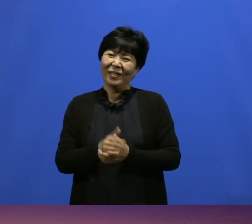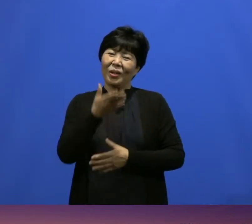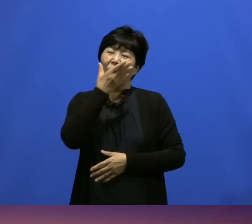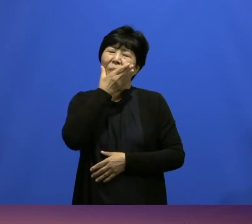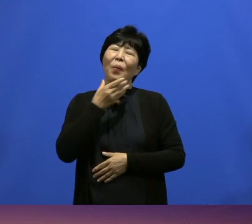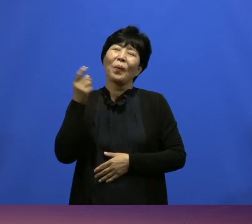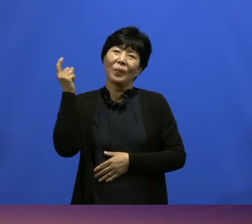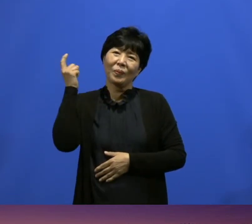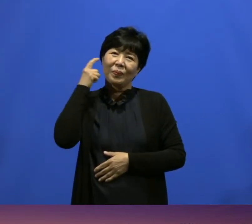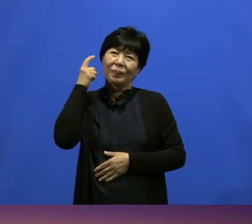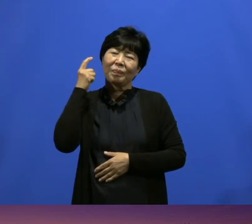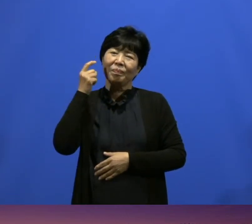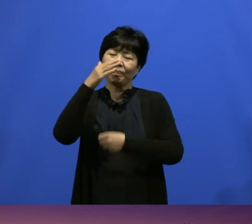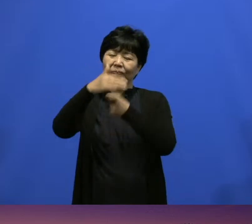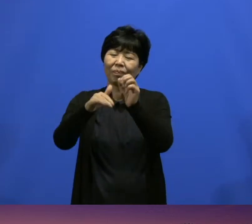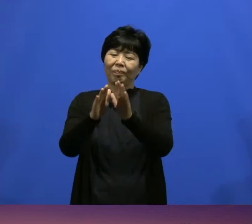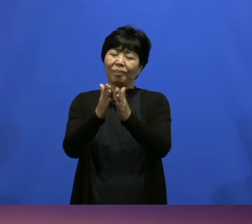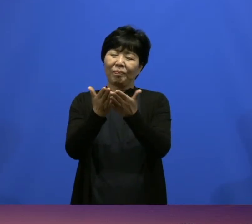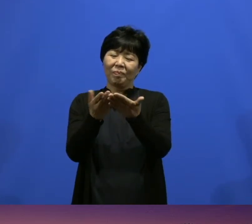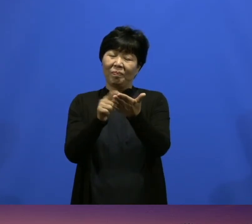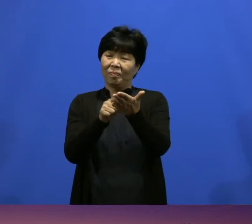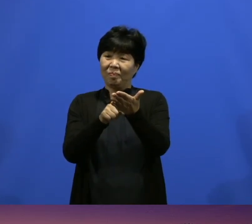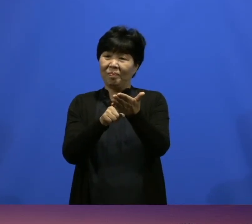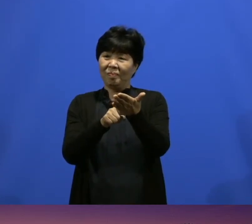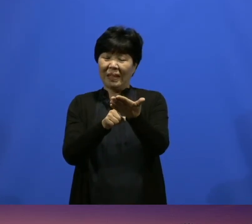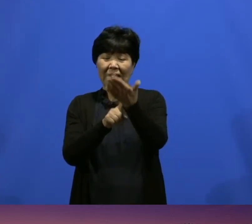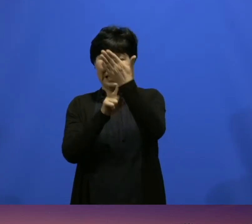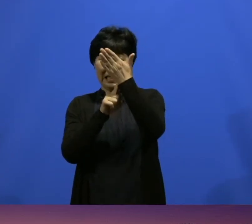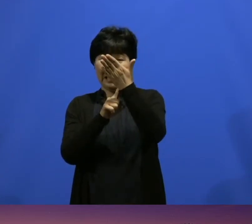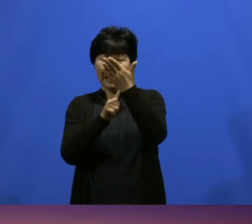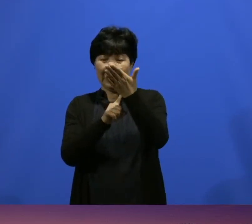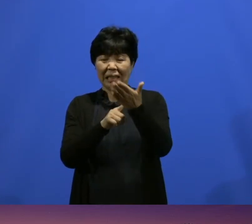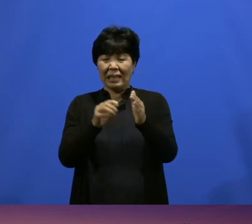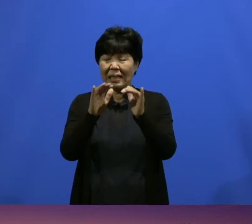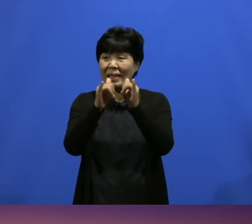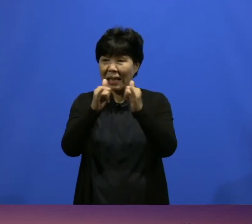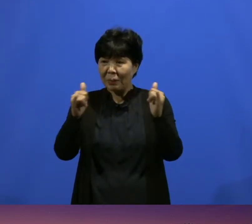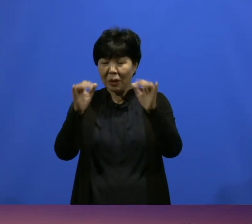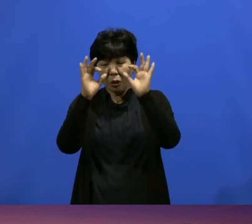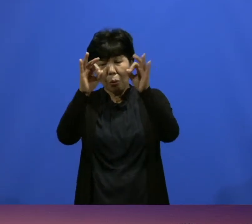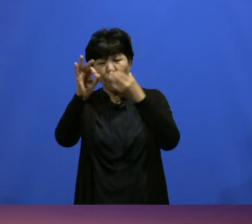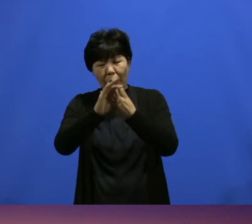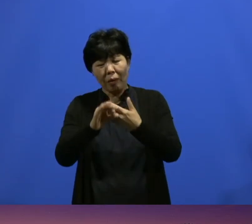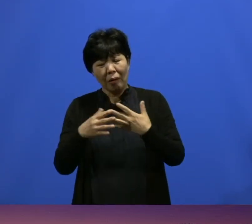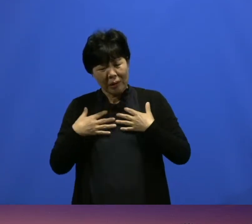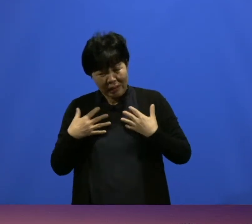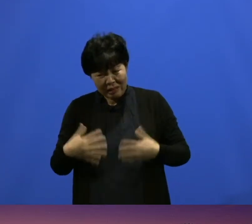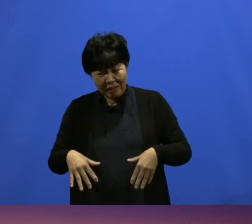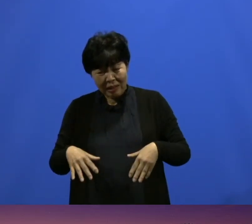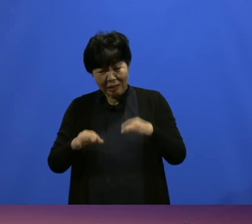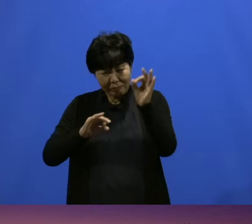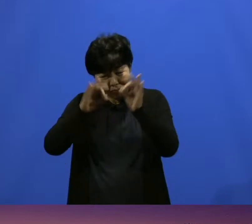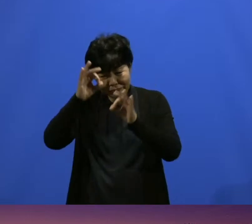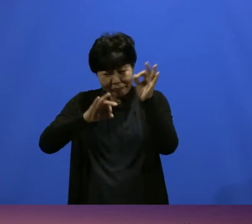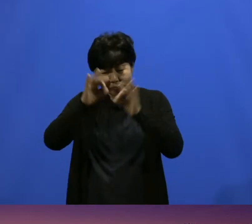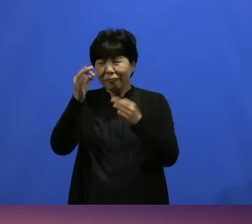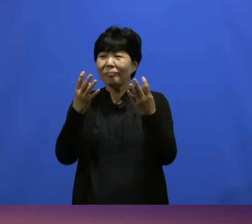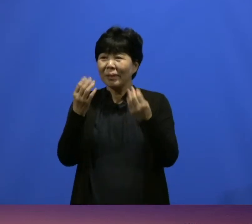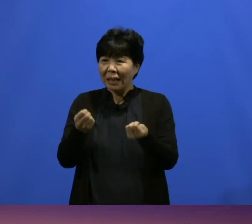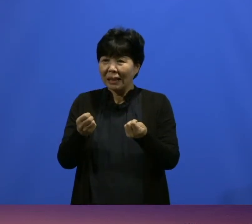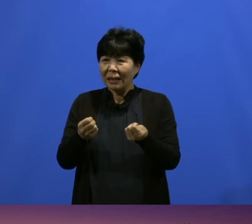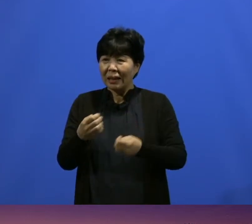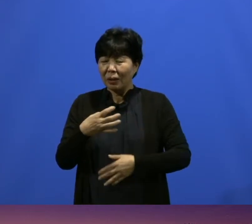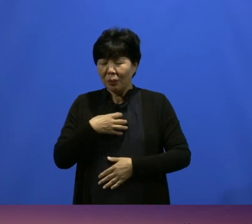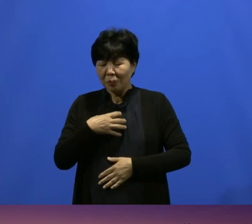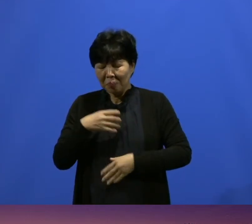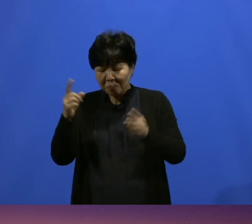메시지예요. 성경에 일어났던 모든 인물들, 우리는 연약해요. 우리는 넘어져요. 우리는 깨어져요. 우리는 바닥을 쳐요. 우리는 위기에